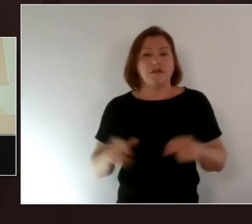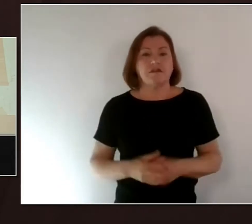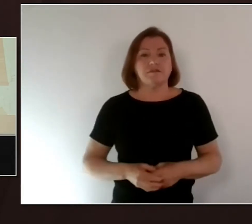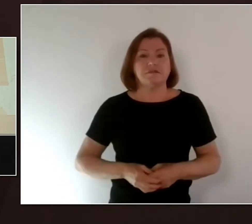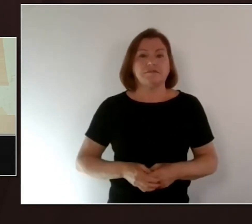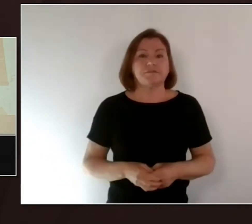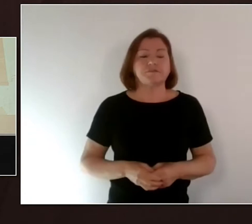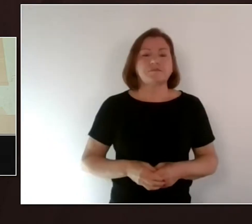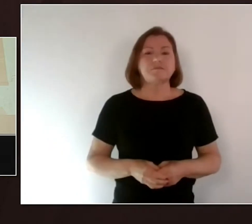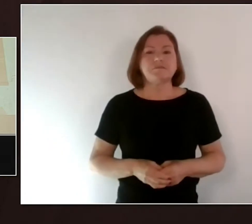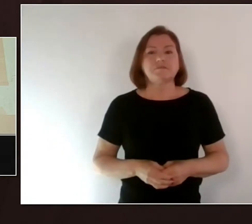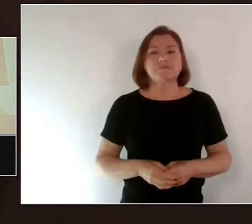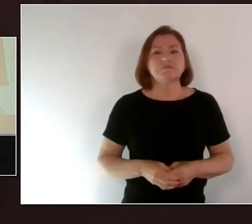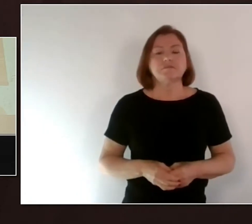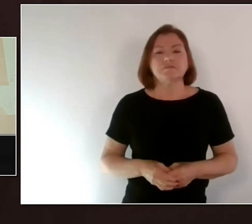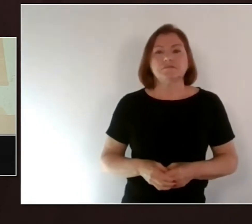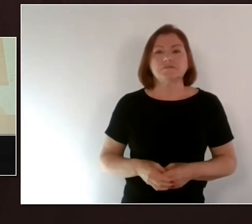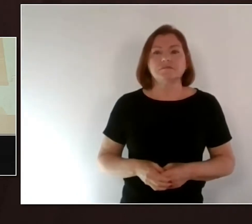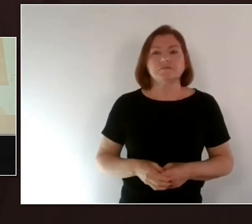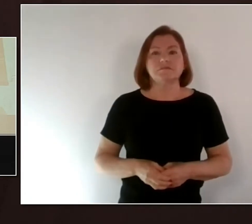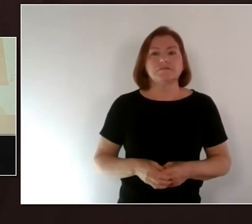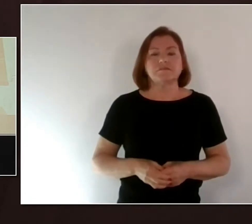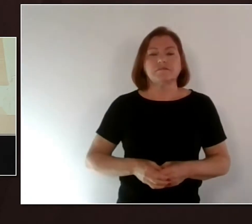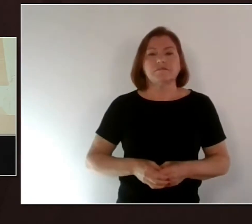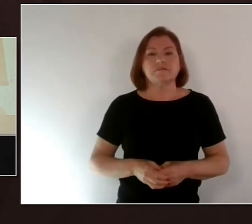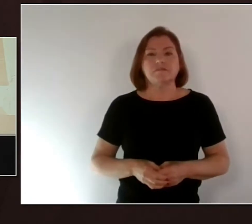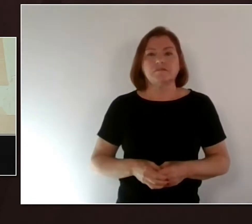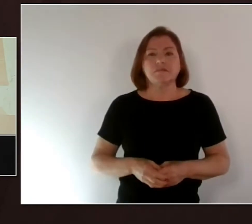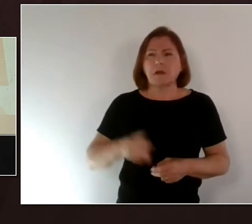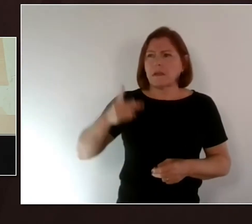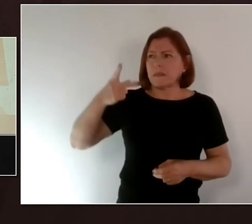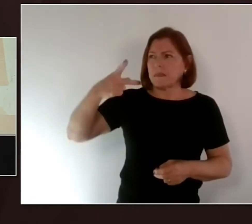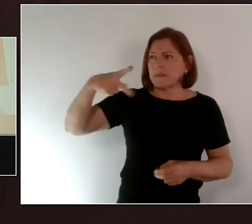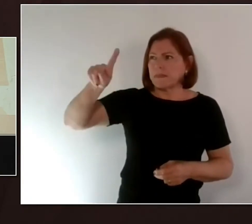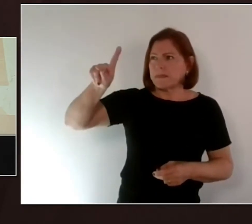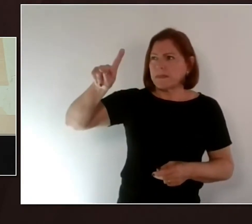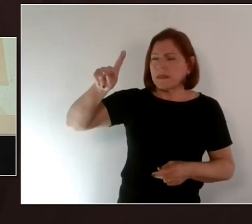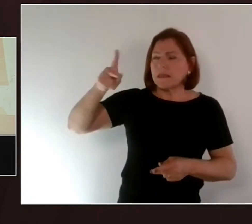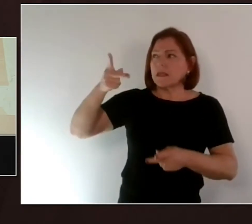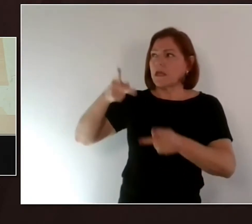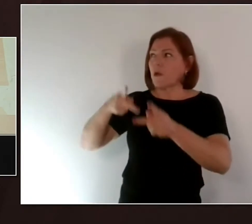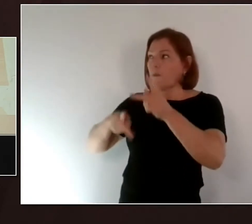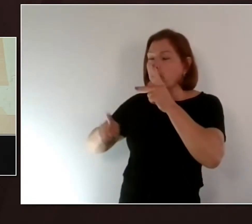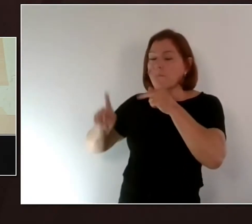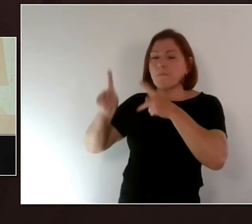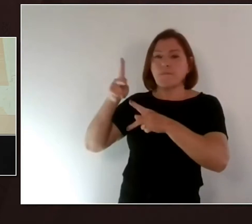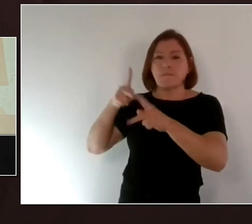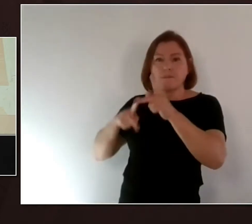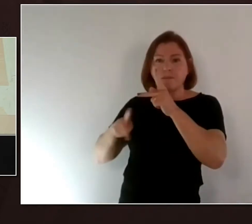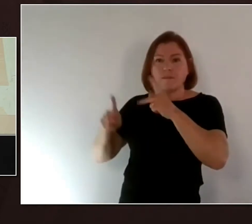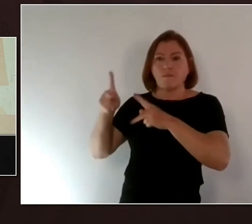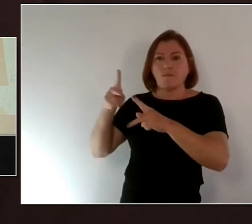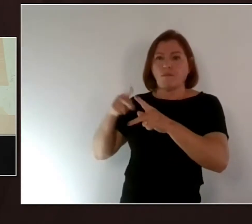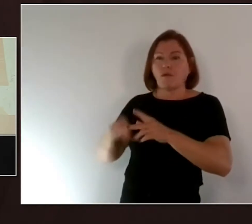de cor. Então aqui diz: o teu povo, né, se